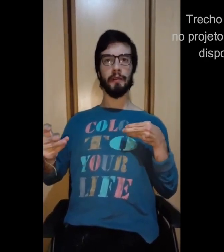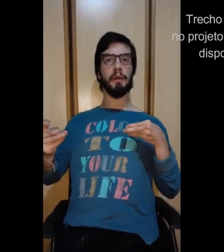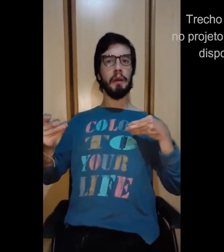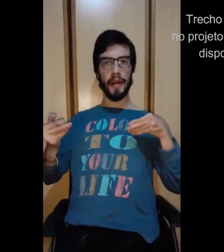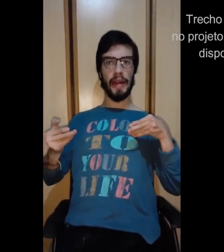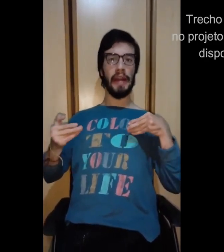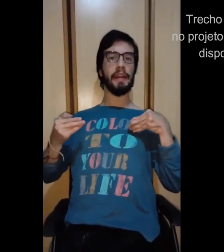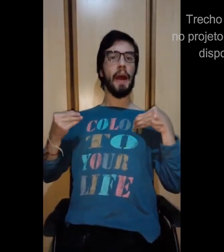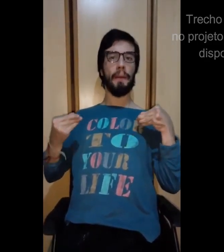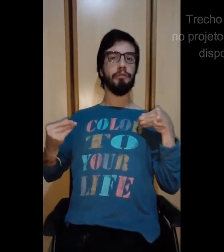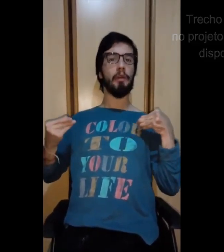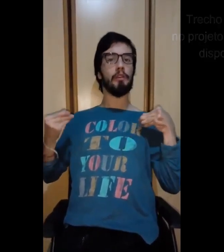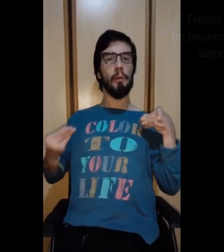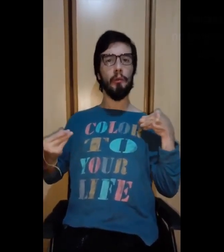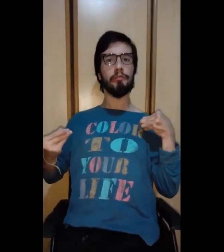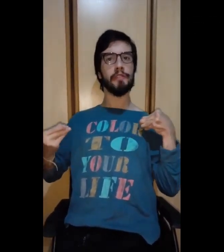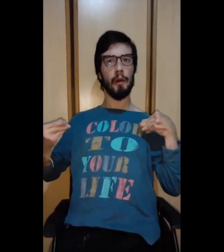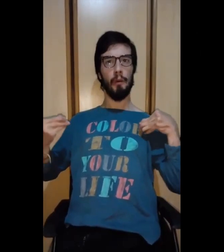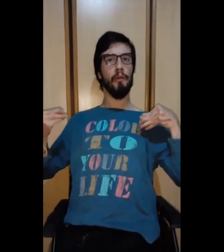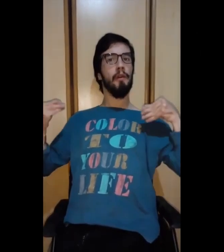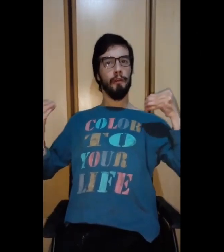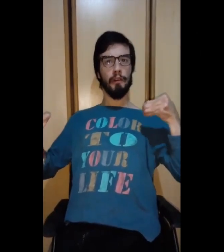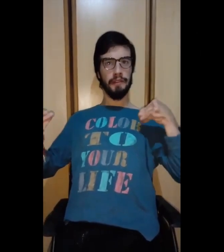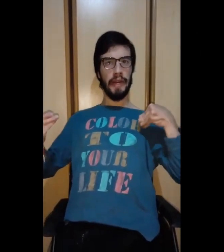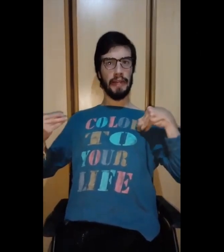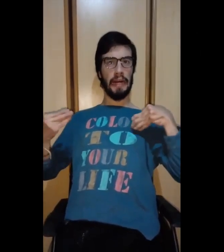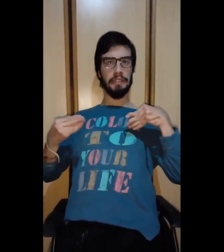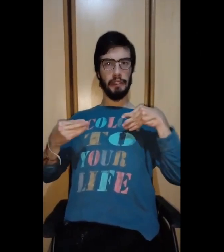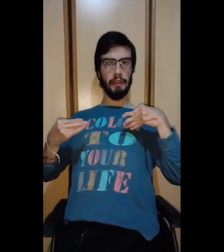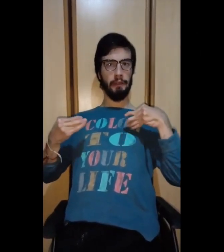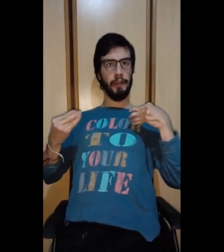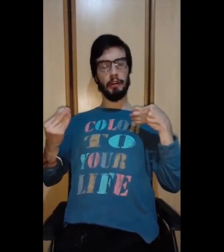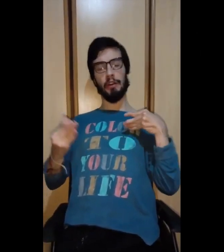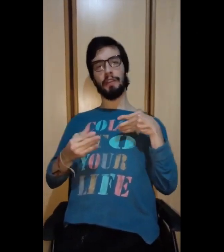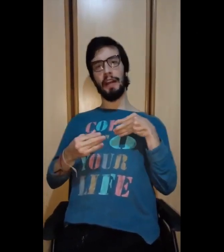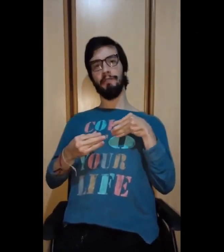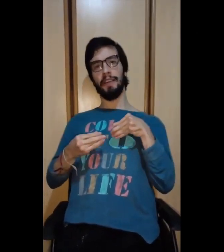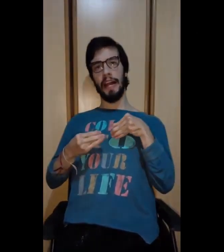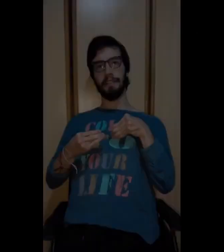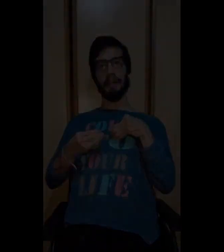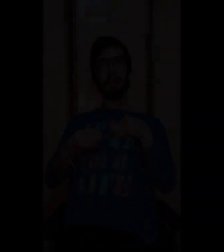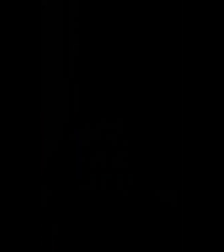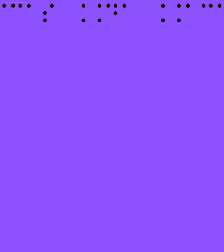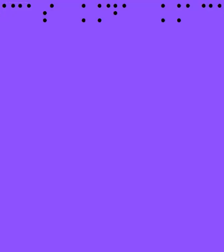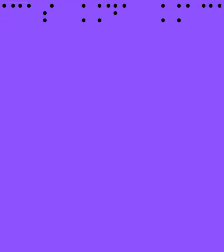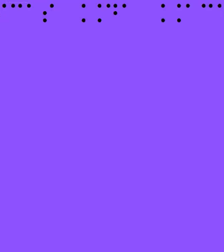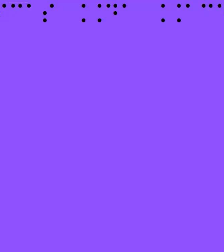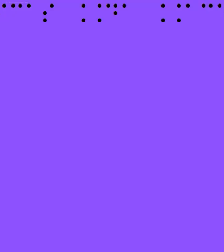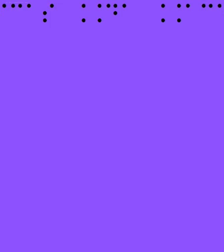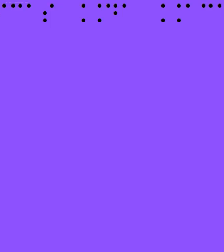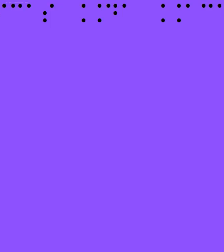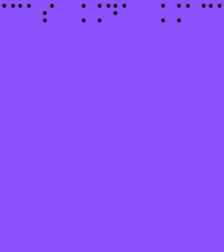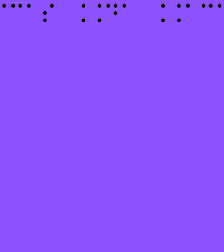os sentidos, que a gente é pessoas comuns, como você que está assistindo esse vídeo que não tem deficiência.